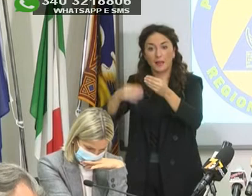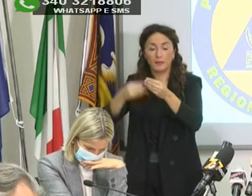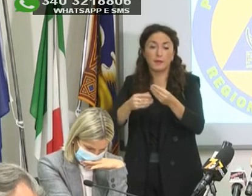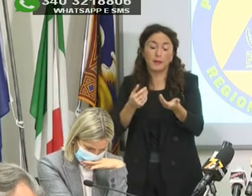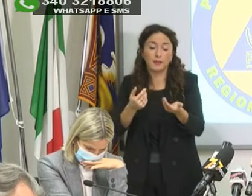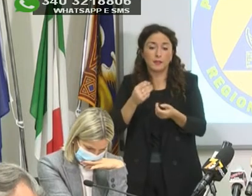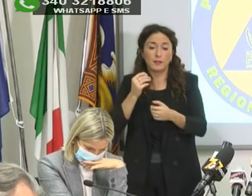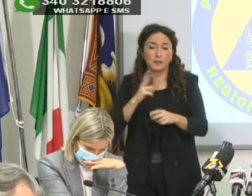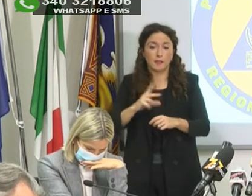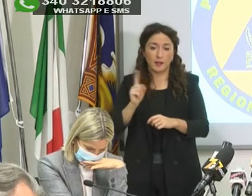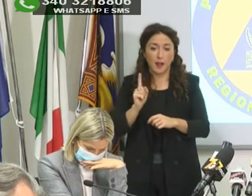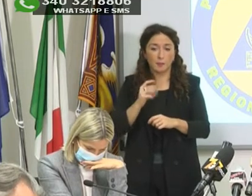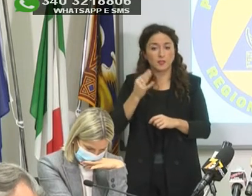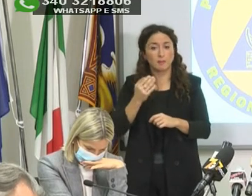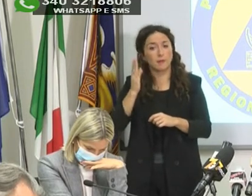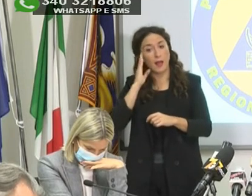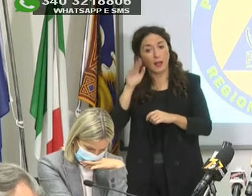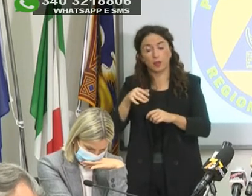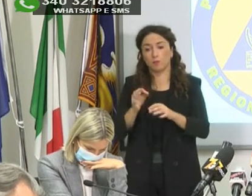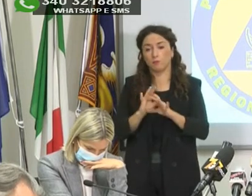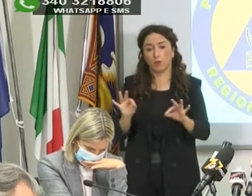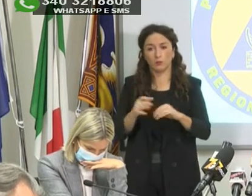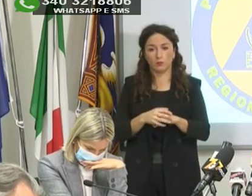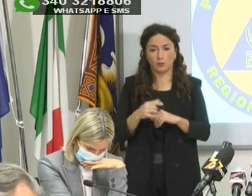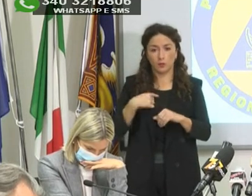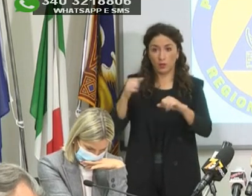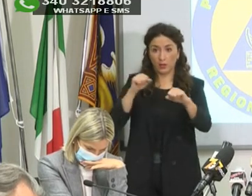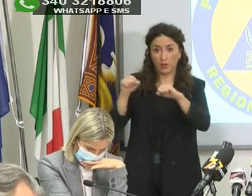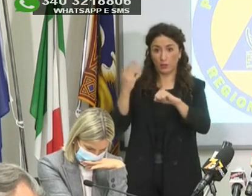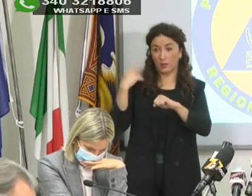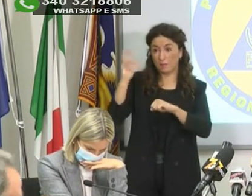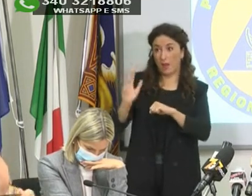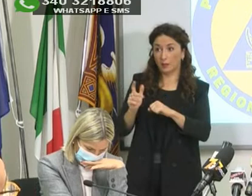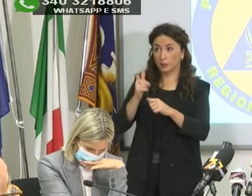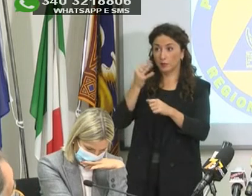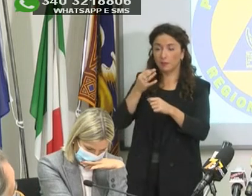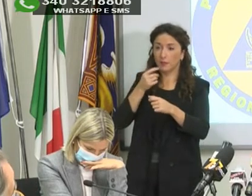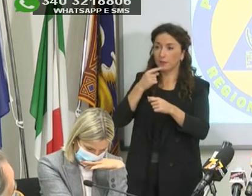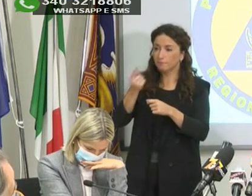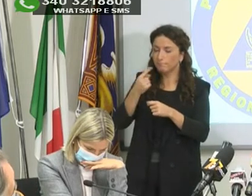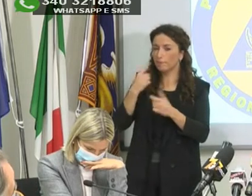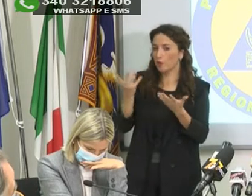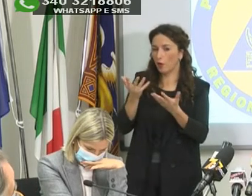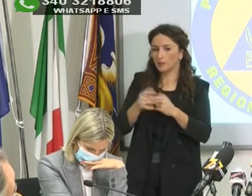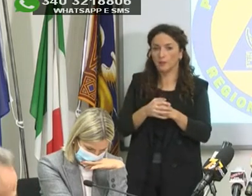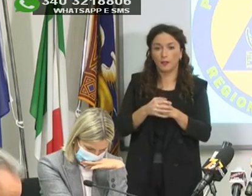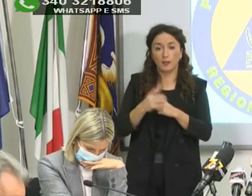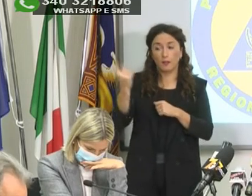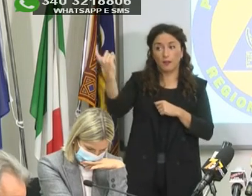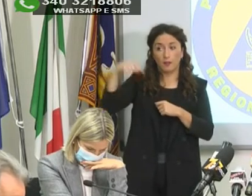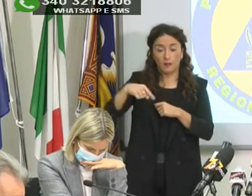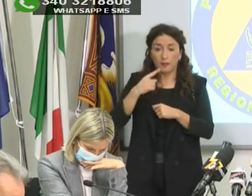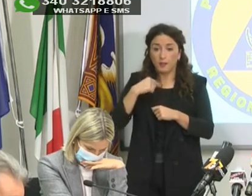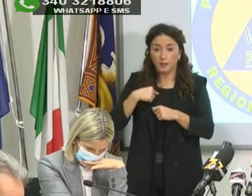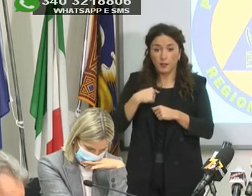un letto. La sfida che ho dato ai miei direttori a marzo, se lo ricordano i colleghi, dicevo sempre alle riunioni, non venitemi mai a